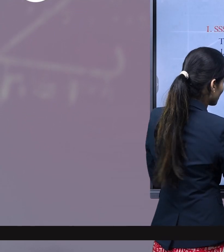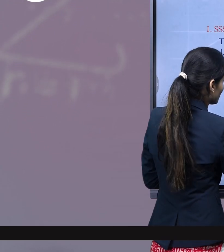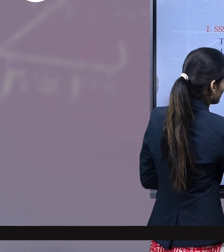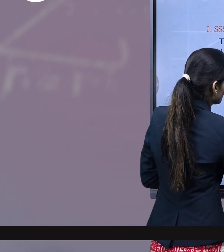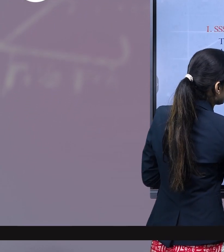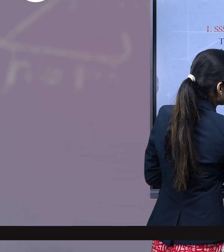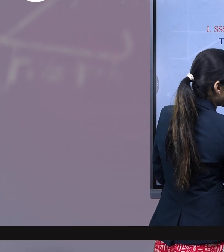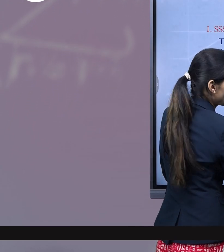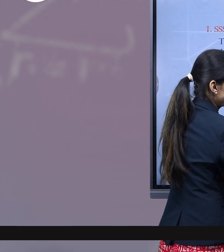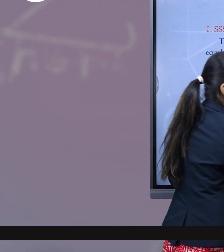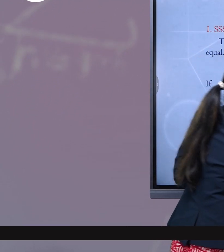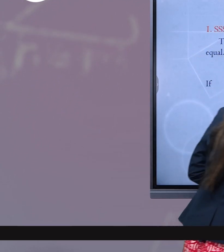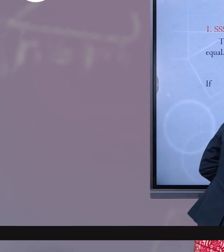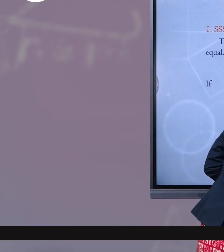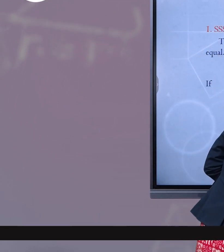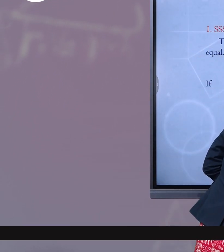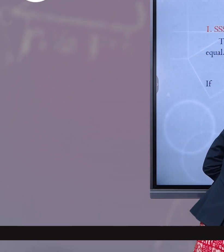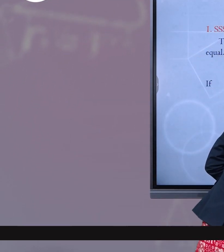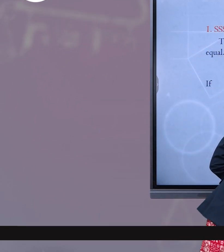बाजू AC = DF,